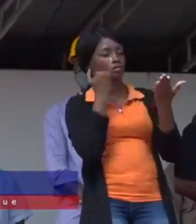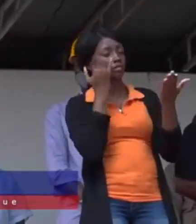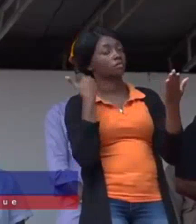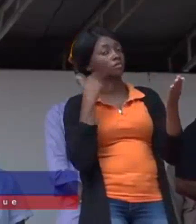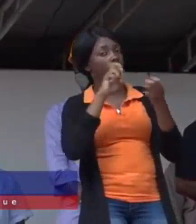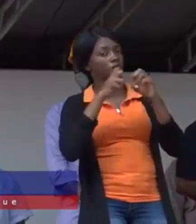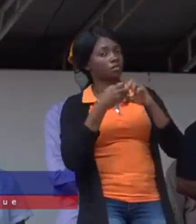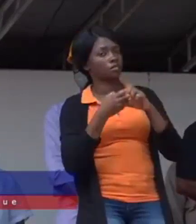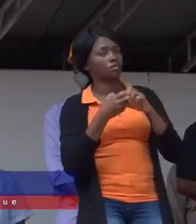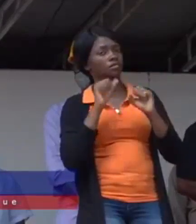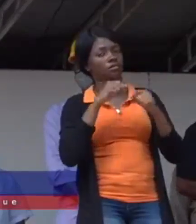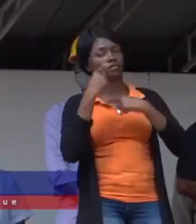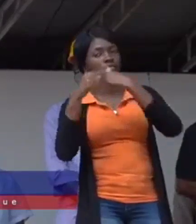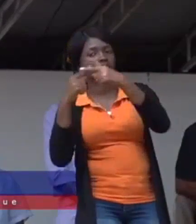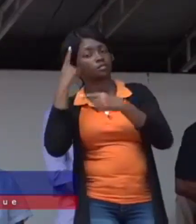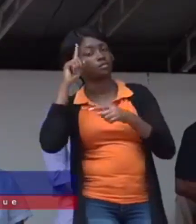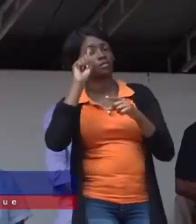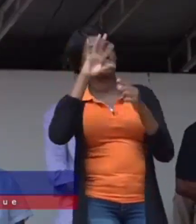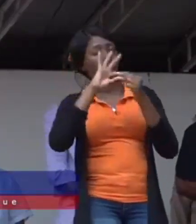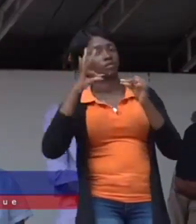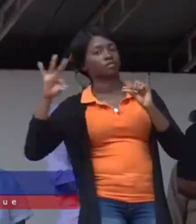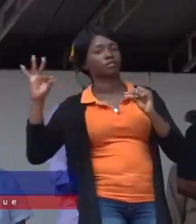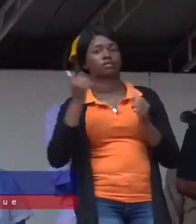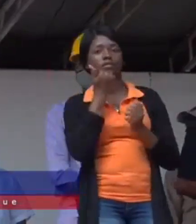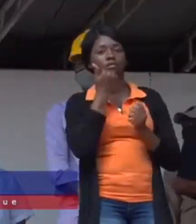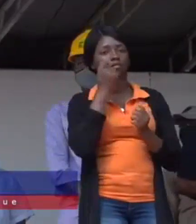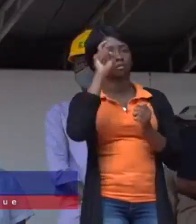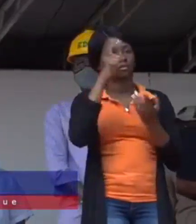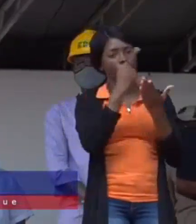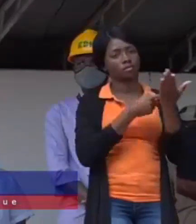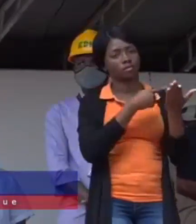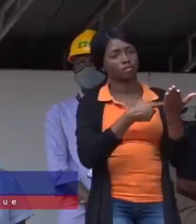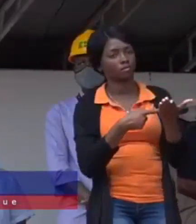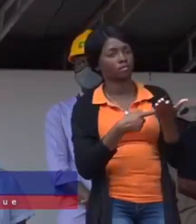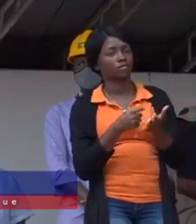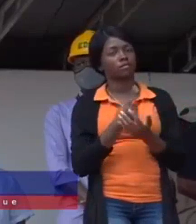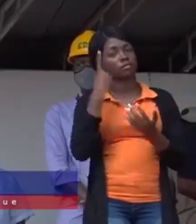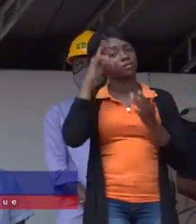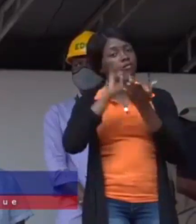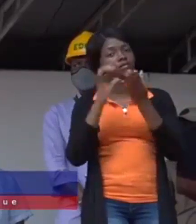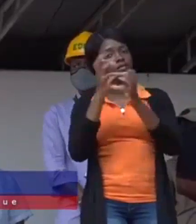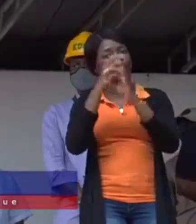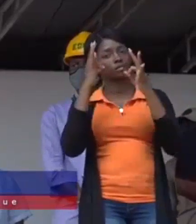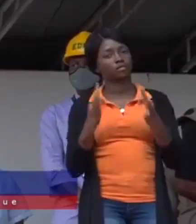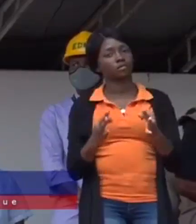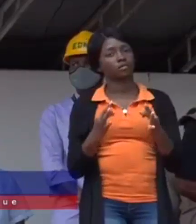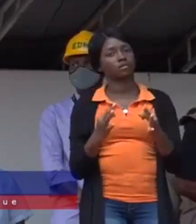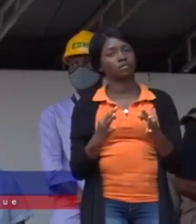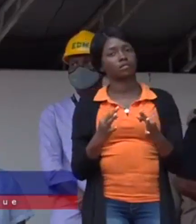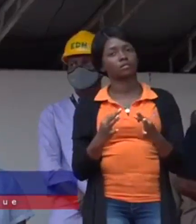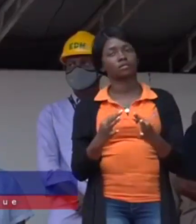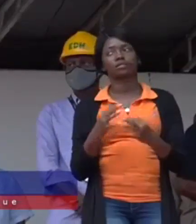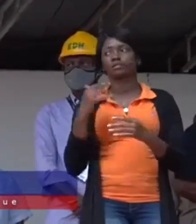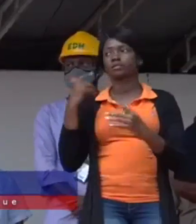droit tourner pour une phrase qui va bon. Les tourner pour corriger. C'est pour ça que moi-même, je prends une décision. Je viens